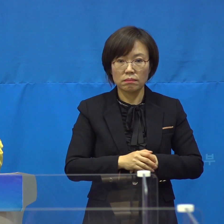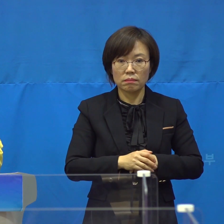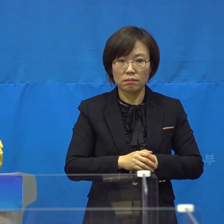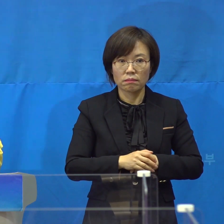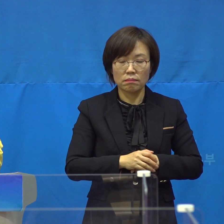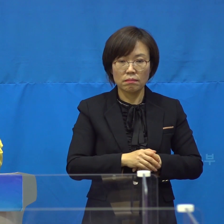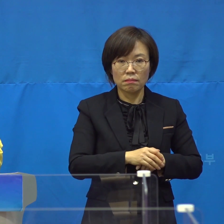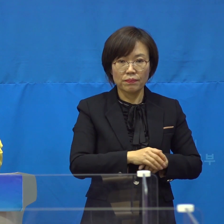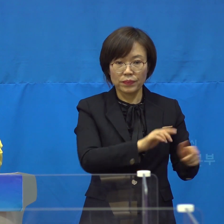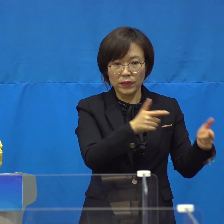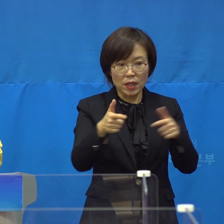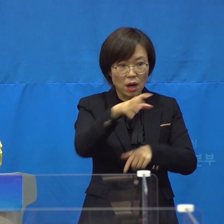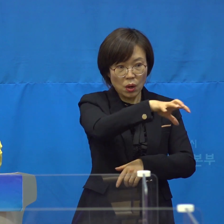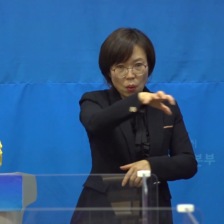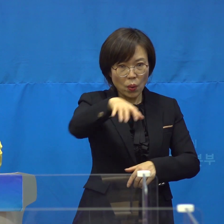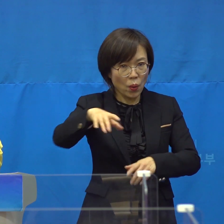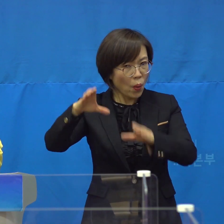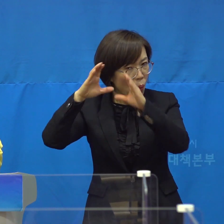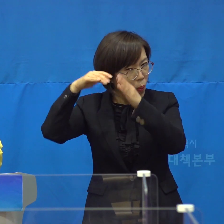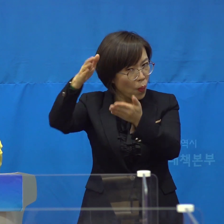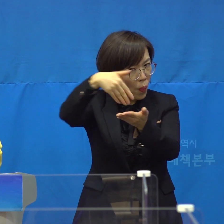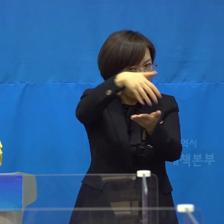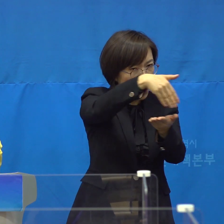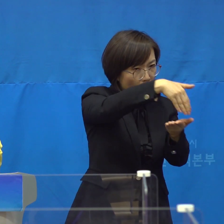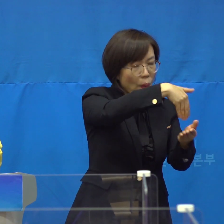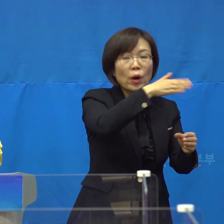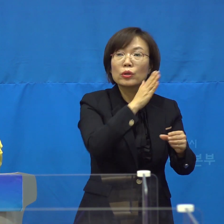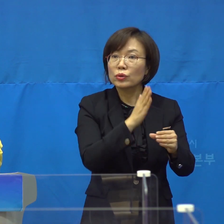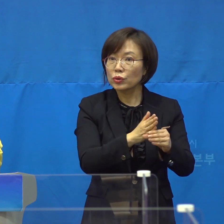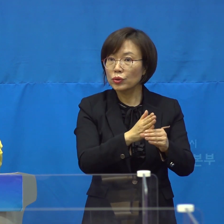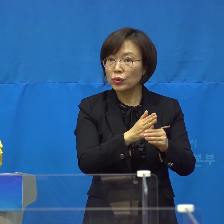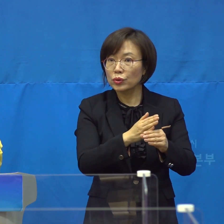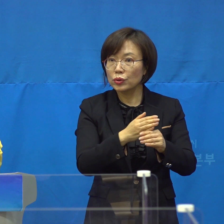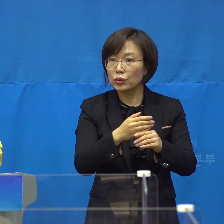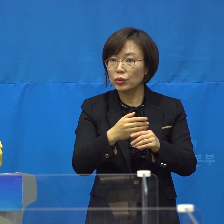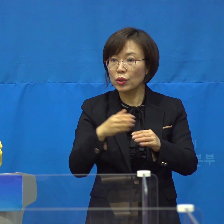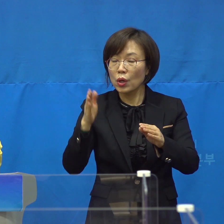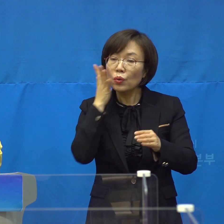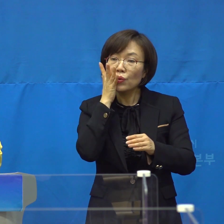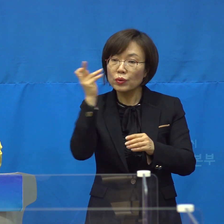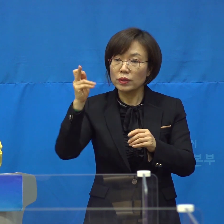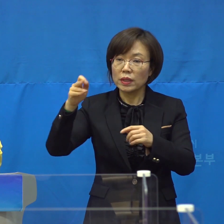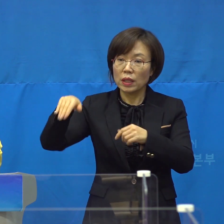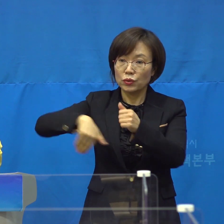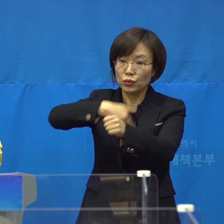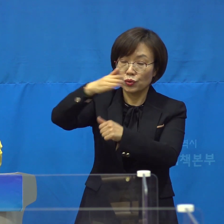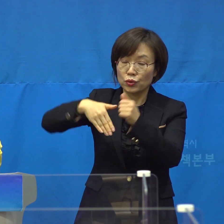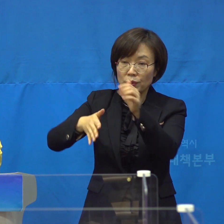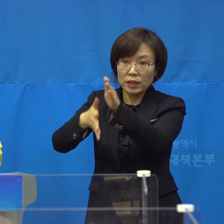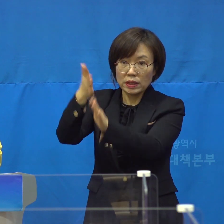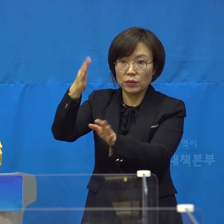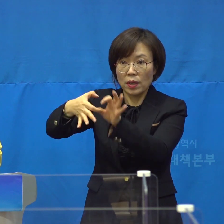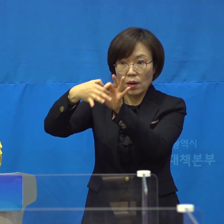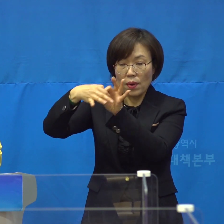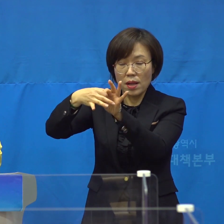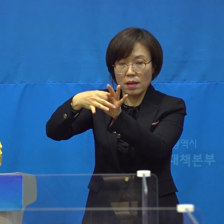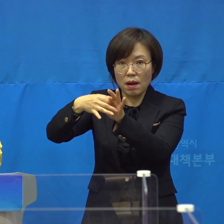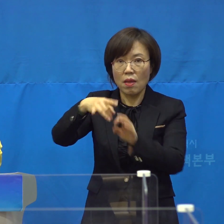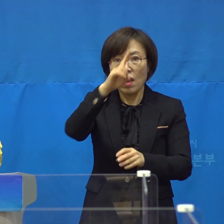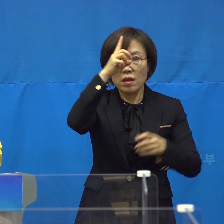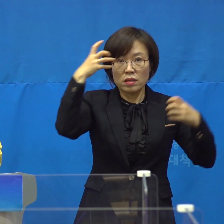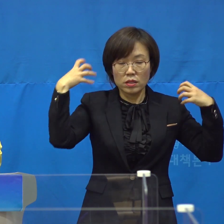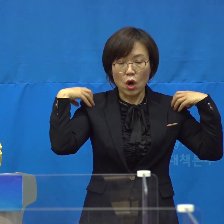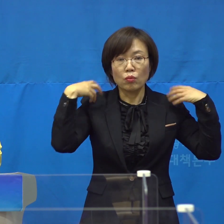각층의 의견을 수렴하고 있고 또 인근 시도의 상황을 고려해서 정부 방역